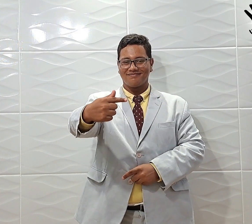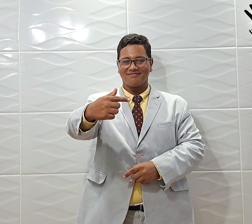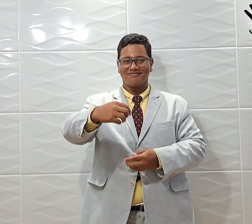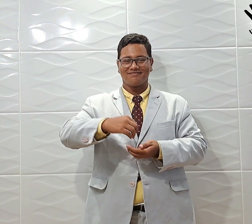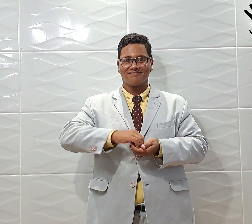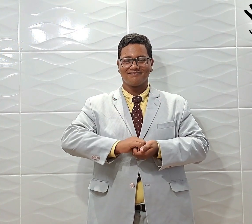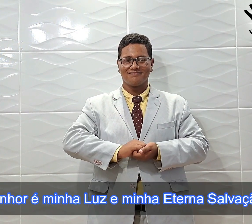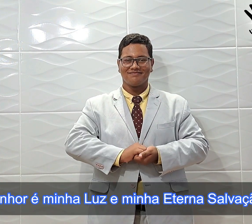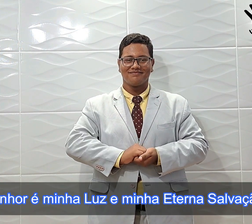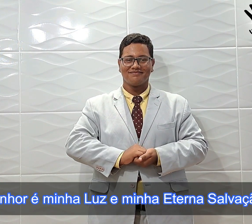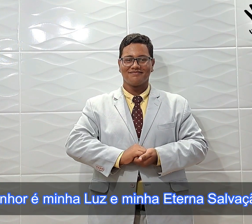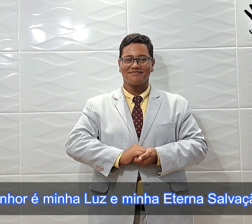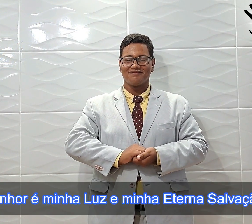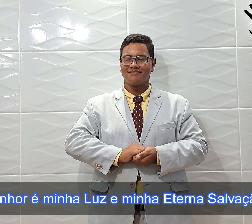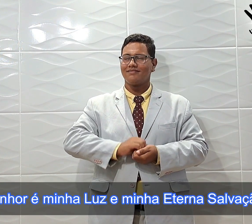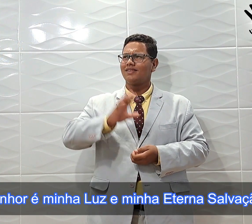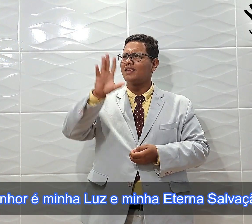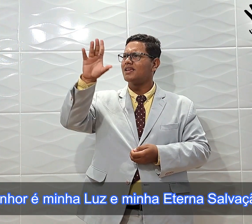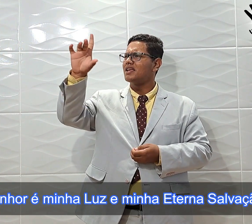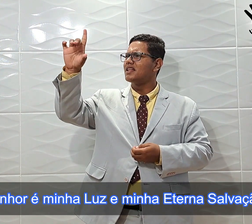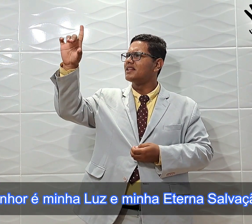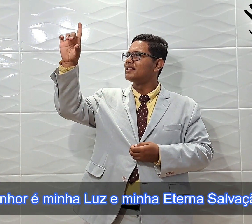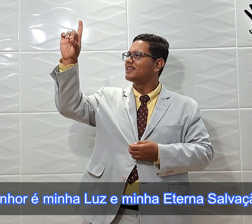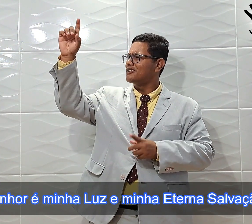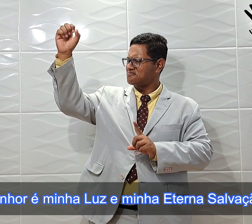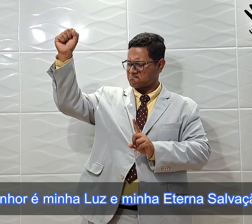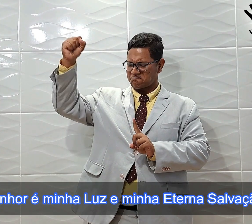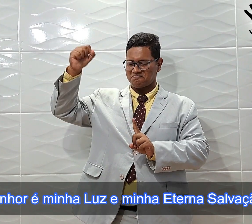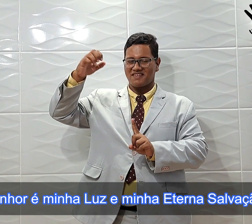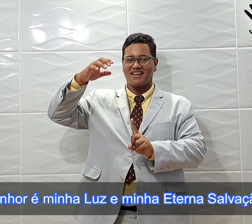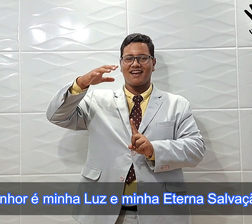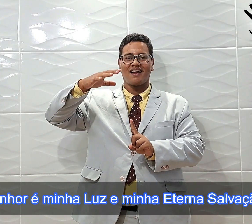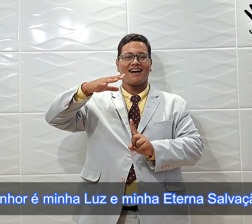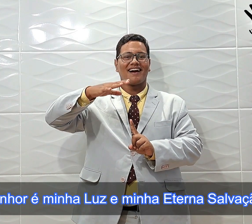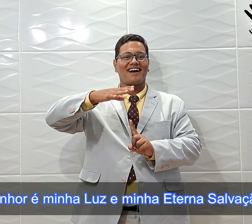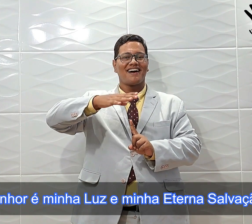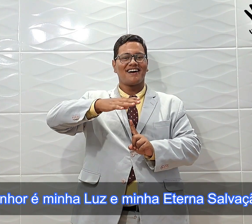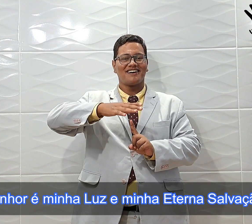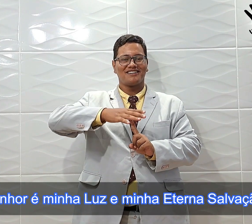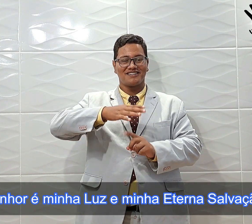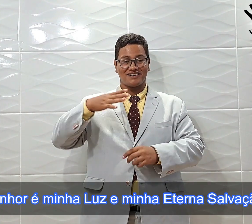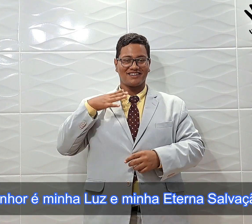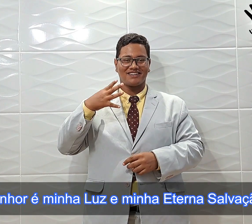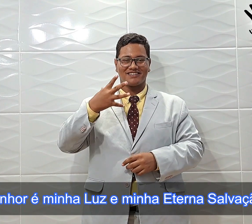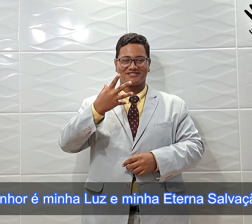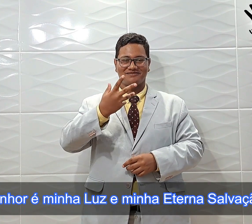O Senhor é minha luz e minha